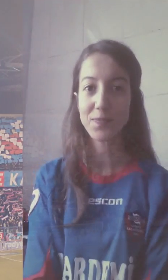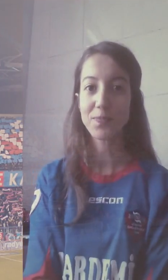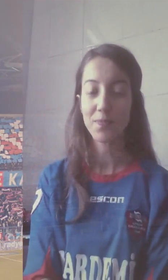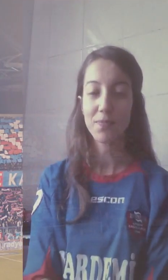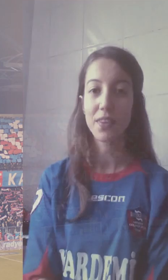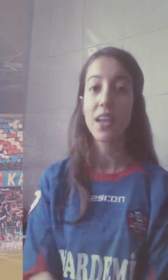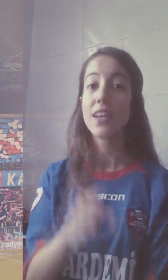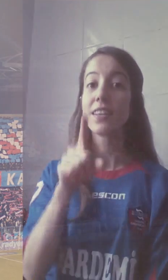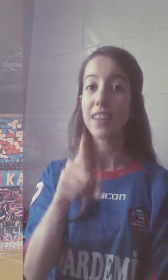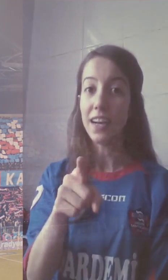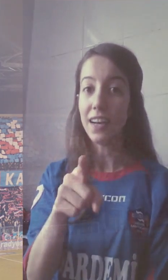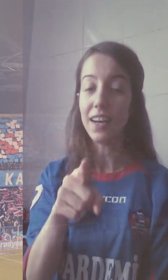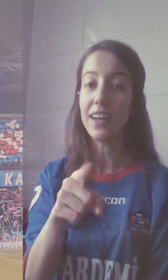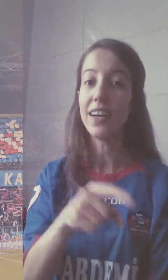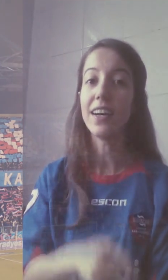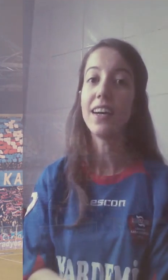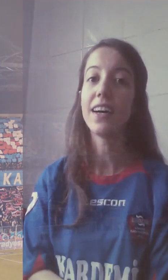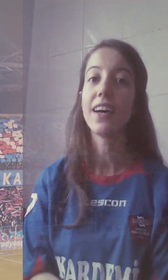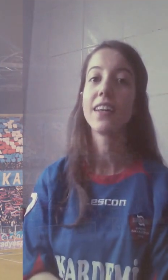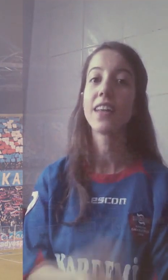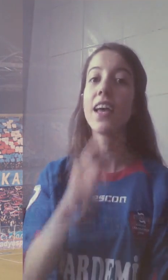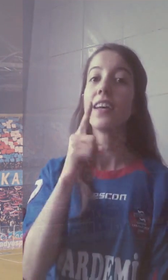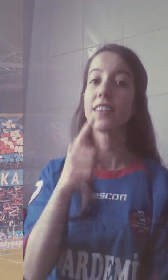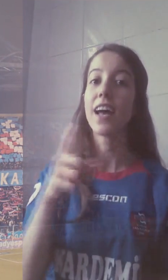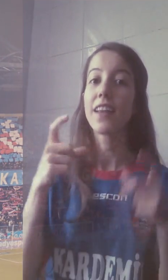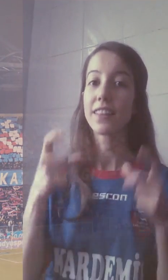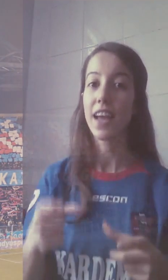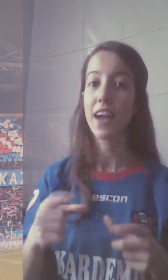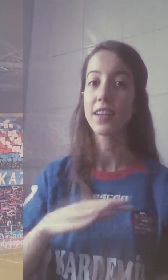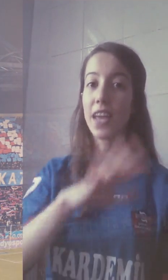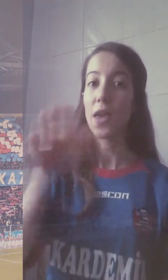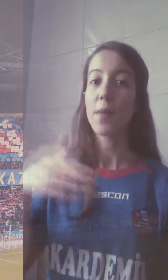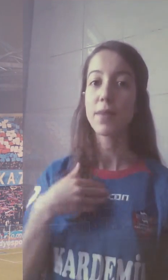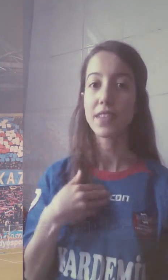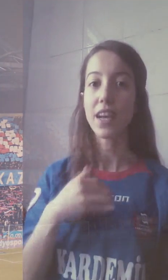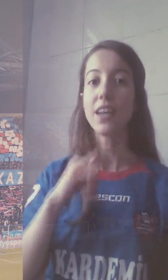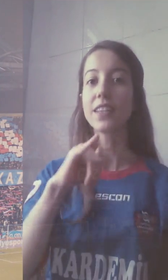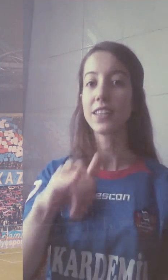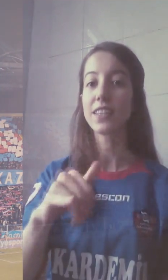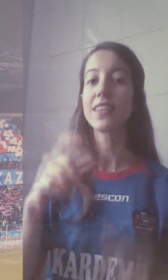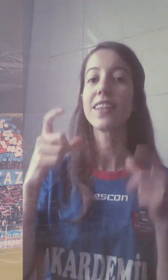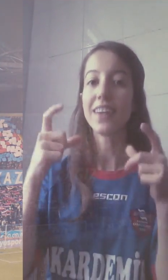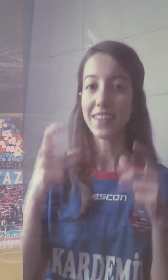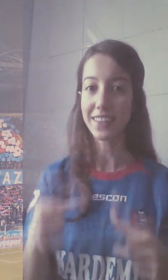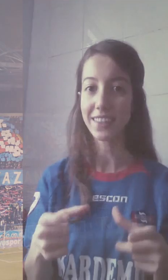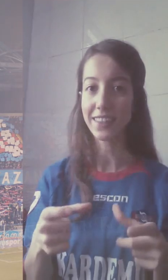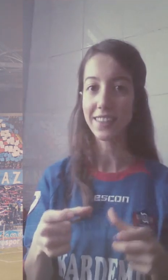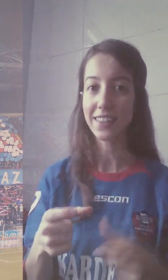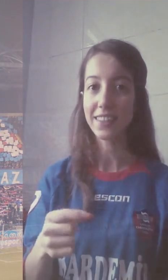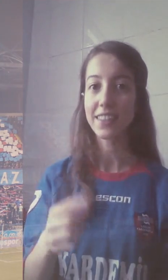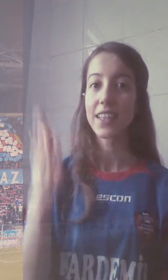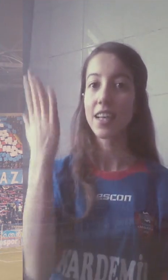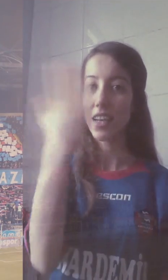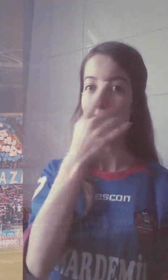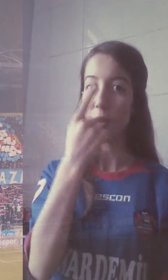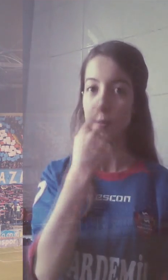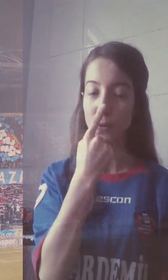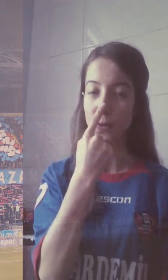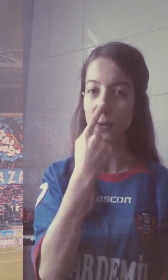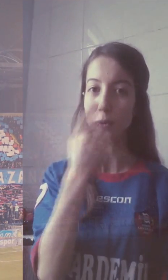bize sen sen ner de birayı